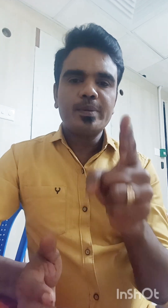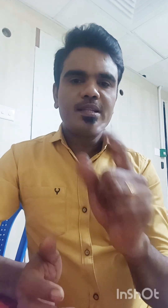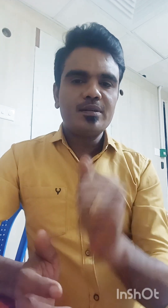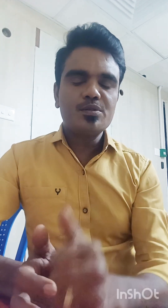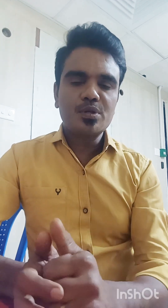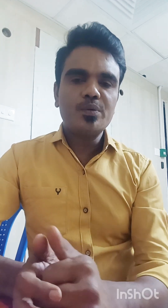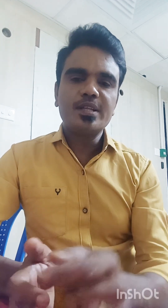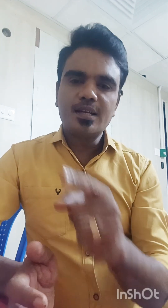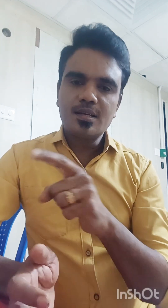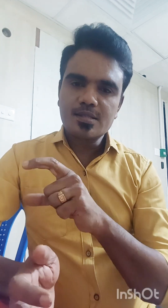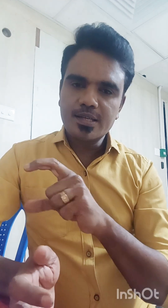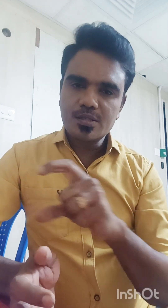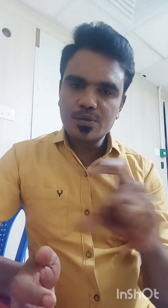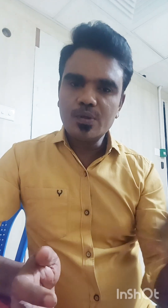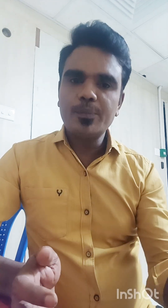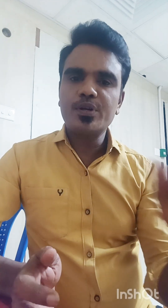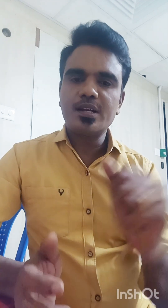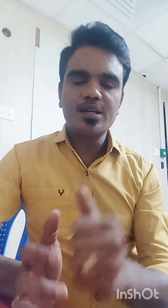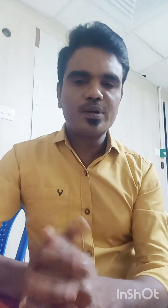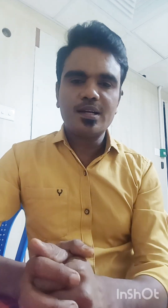இதில் சொல்லிக் கொடுத்த எல்லா சயின்ஸையும் கம்ப்யூட்டர் ரிலேட்டடாக உள்ள எல்லாத்தையும்